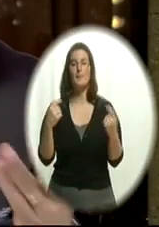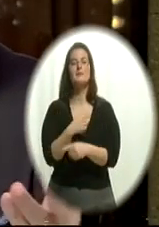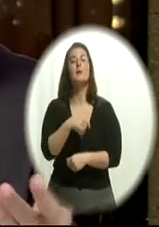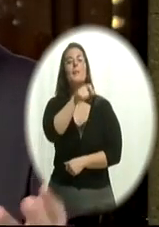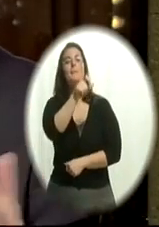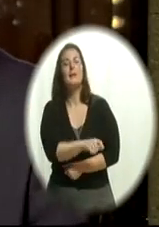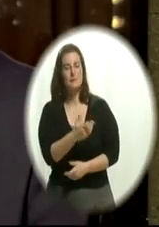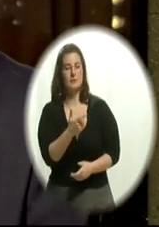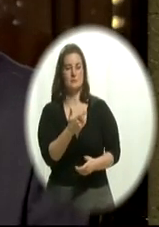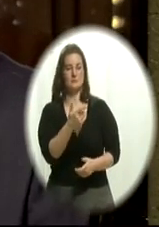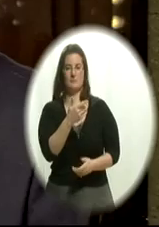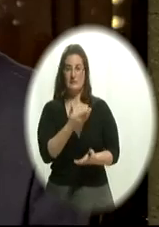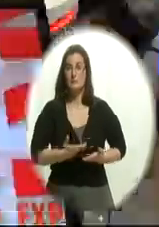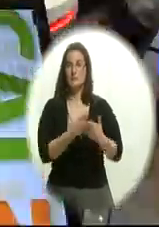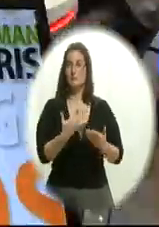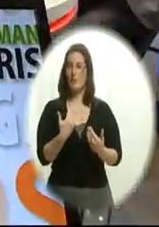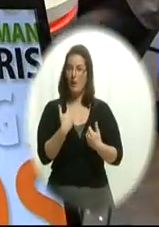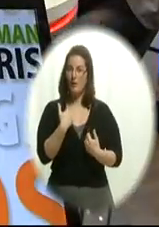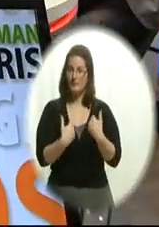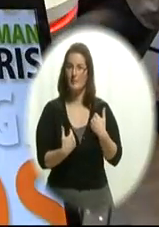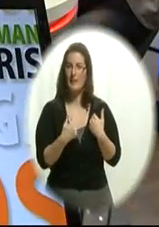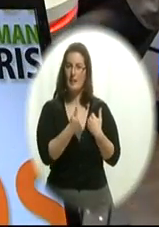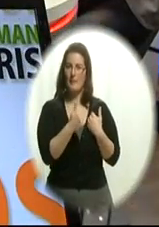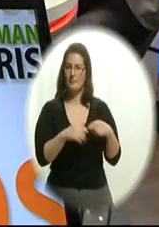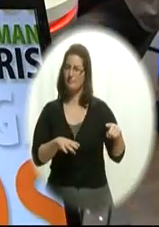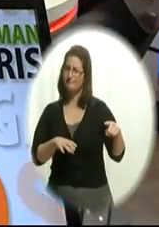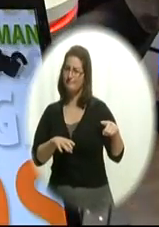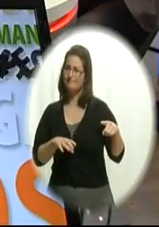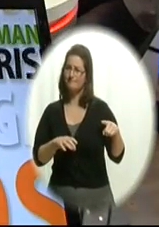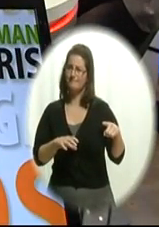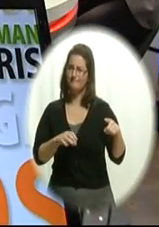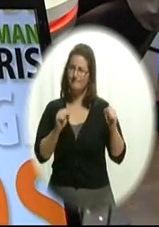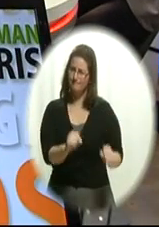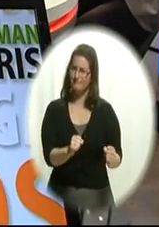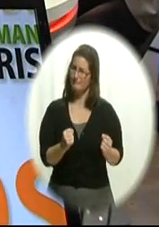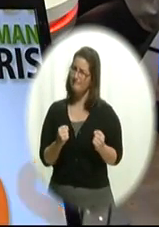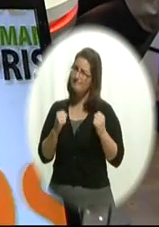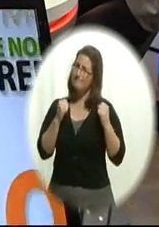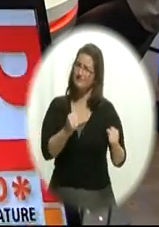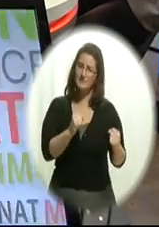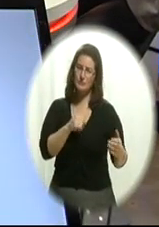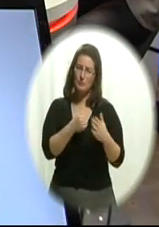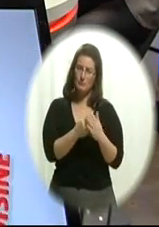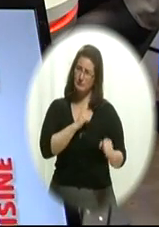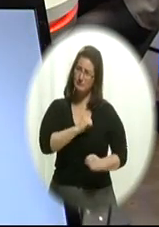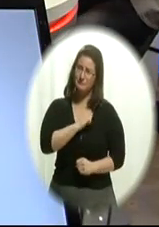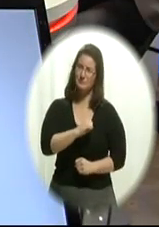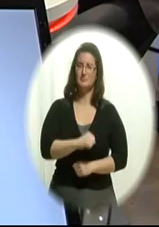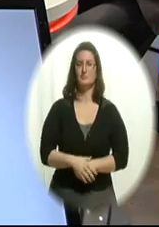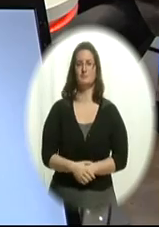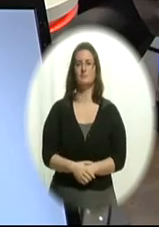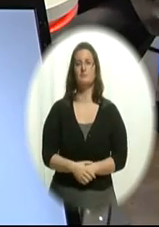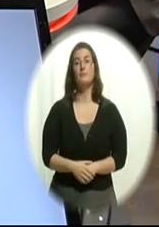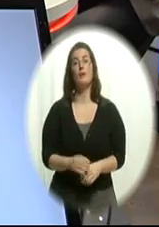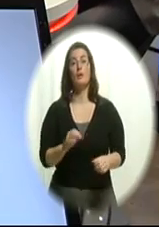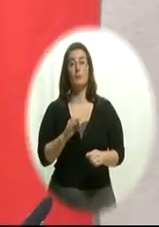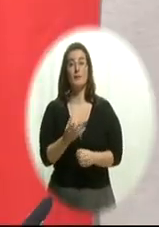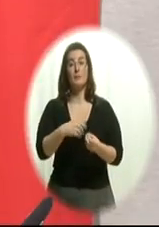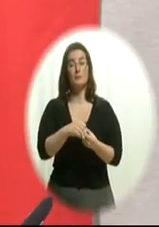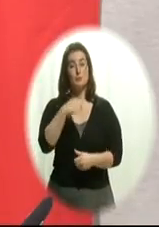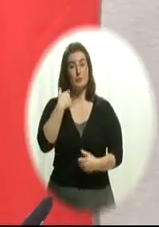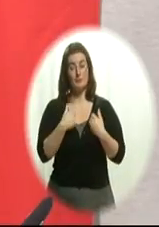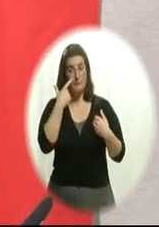qui est atteinte de handicap, finalement, elle surcompense en fait, et elle est finalement encore plus efficiente. Et en plus, il y a le handicap qui ne se